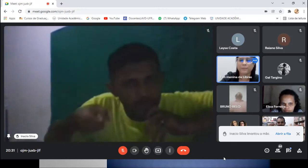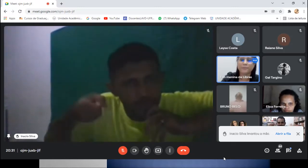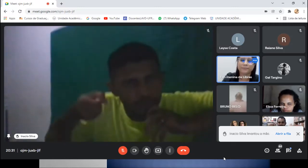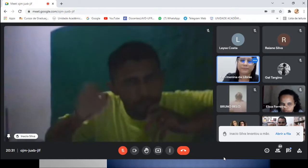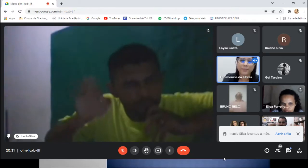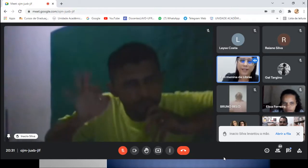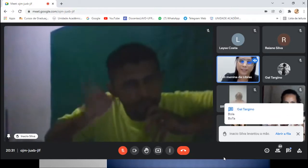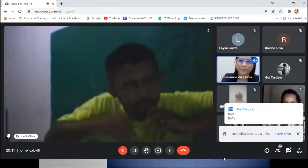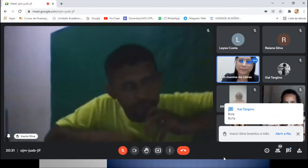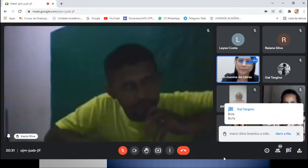Mala.